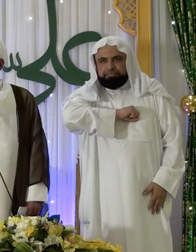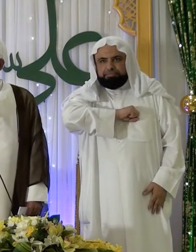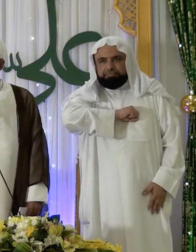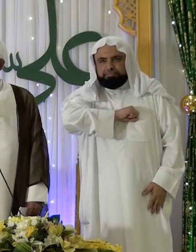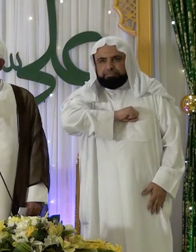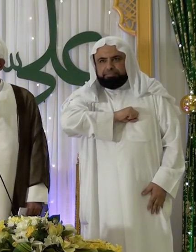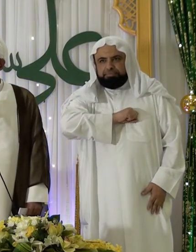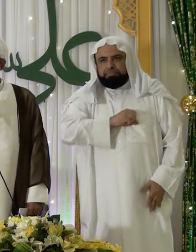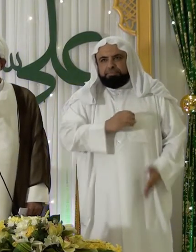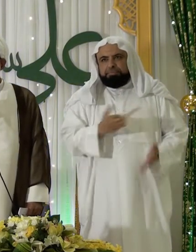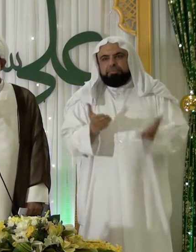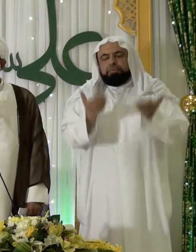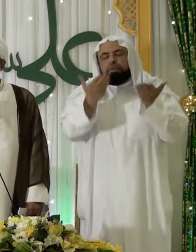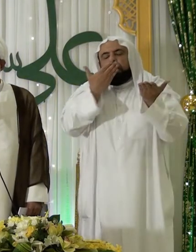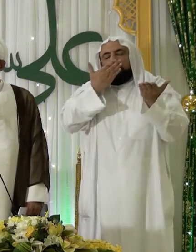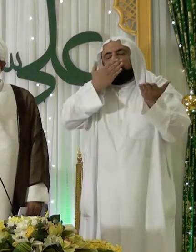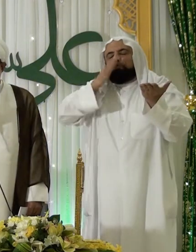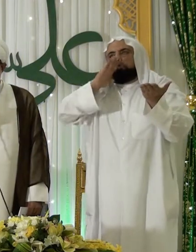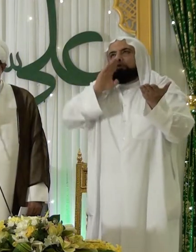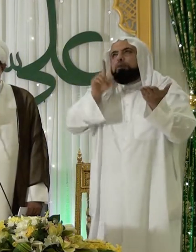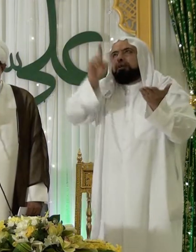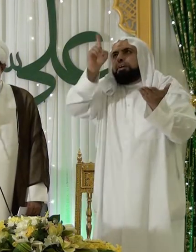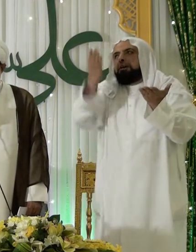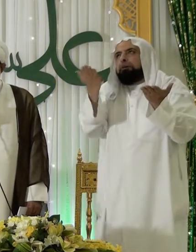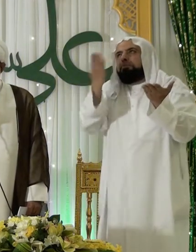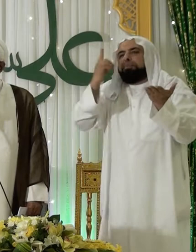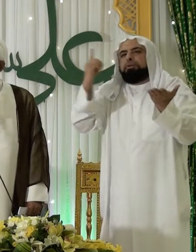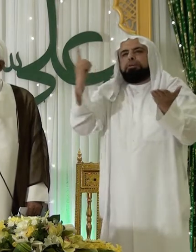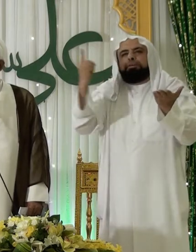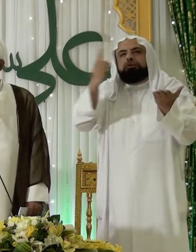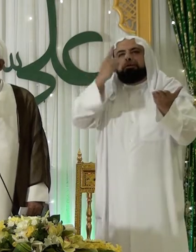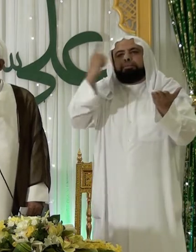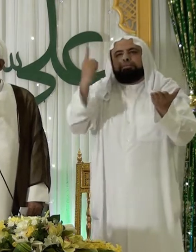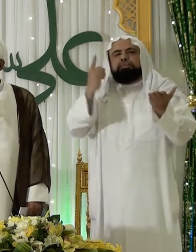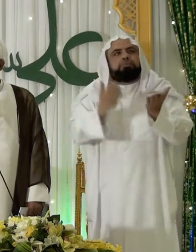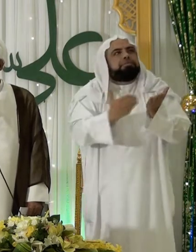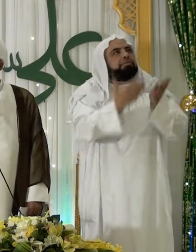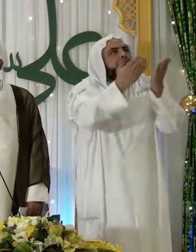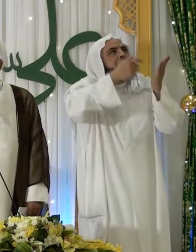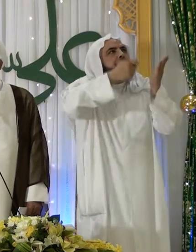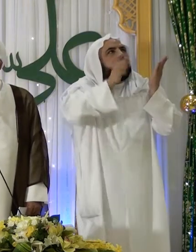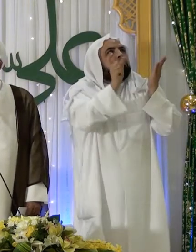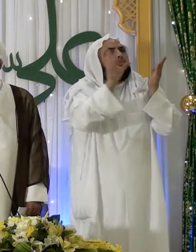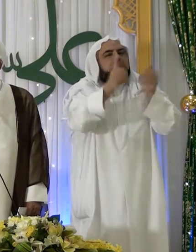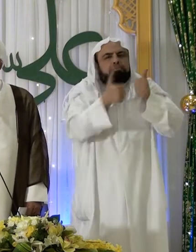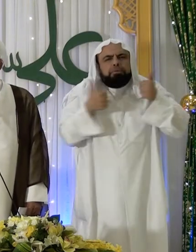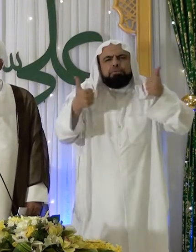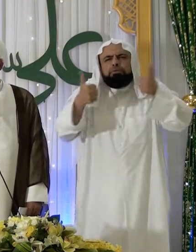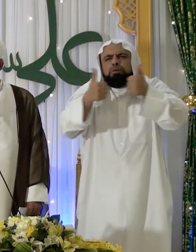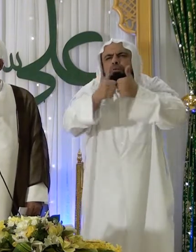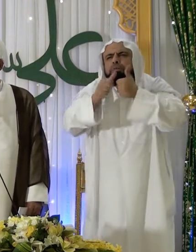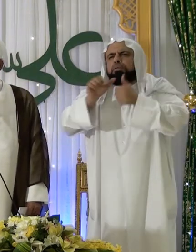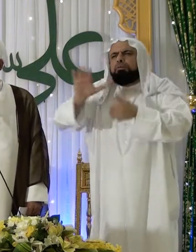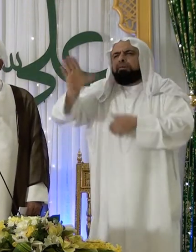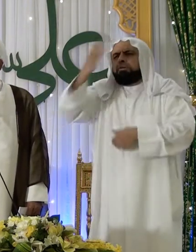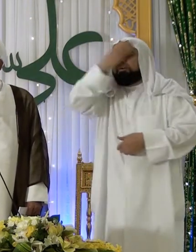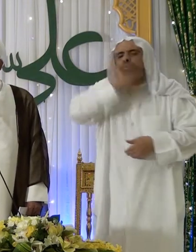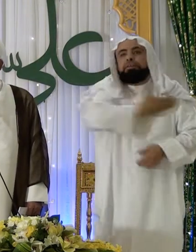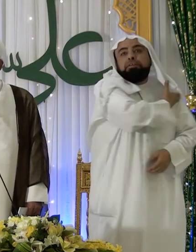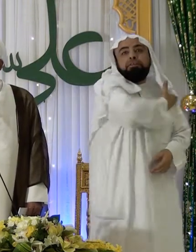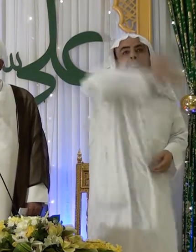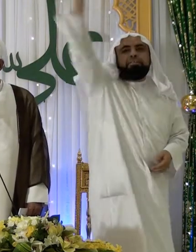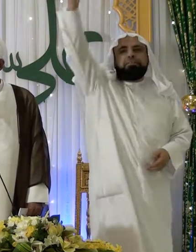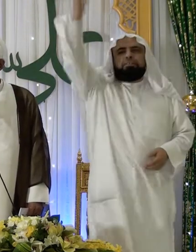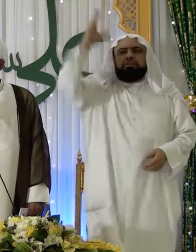والحمد لله رب العالمين، وصلى الله وسلم على نبينا محمد